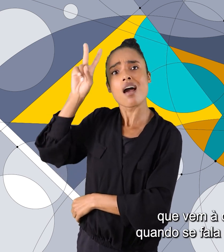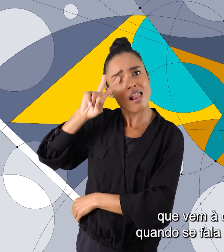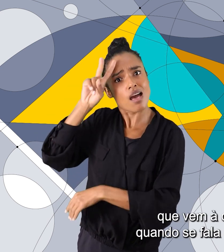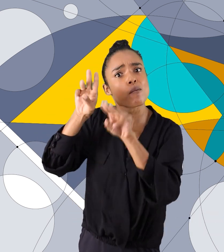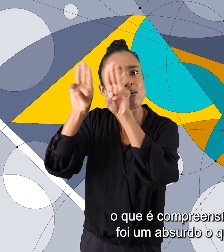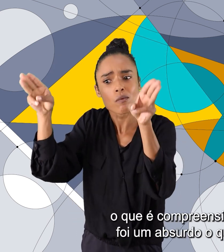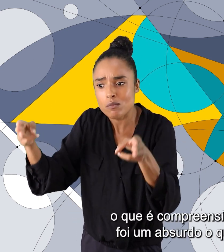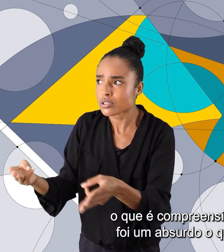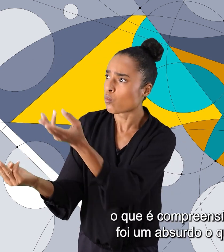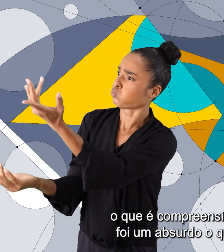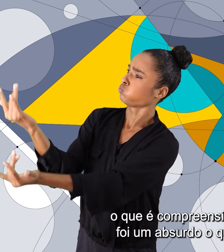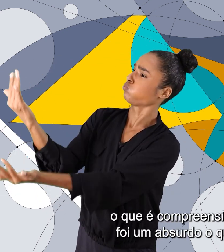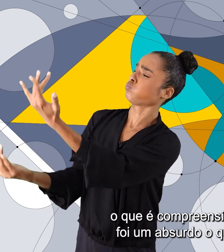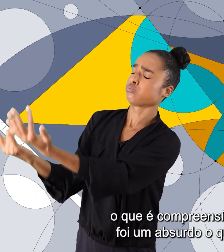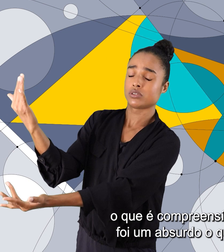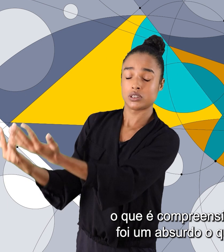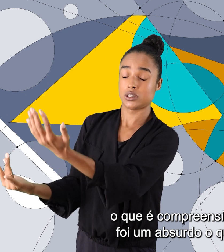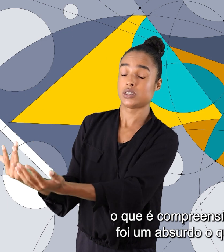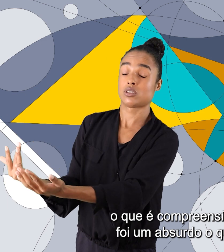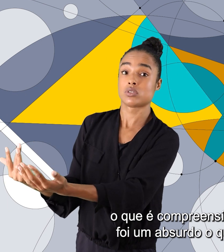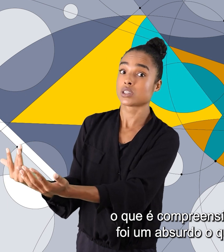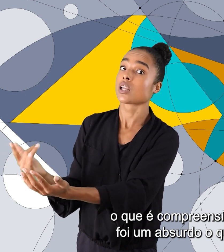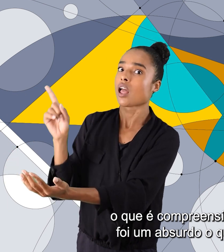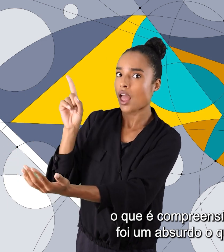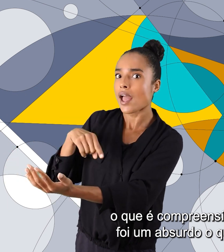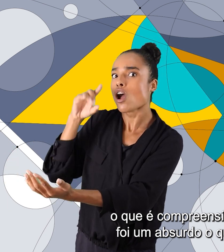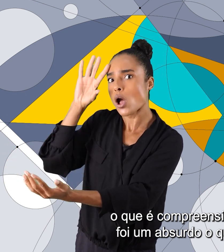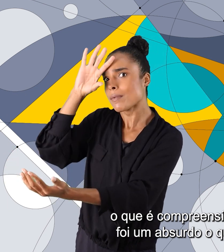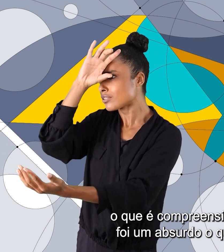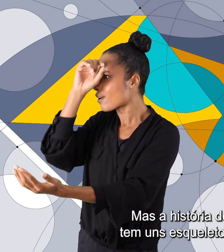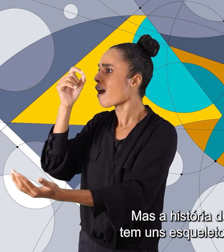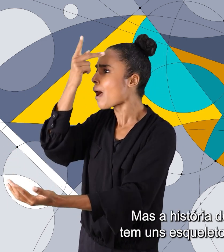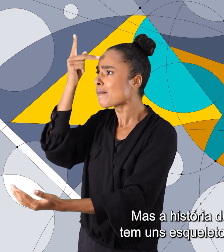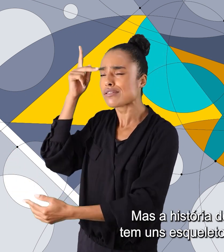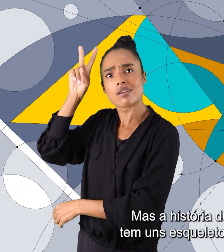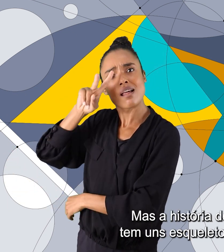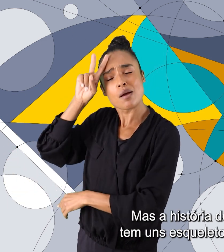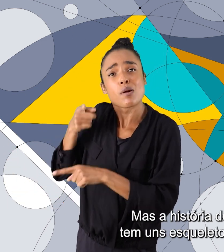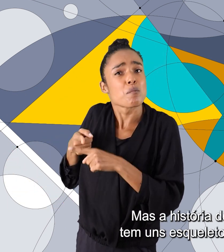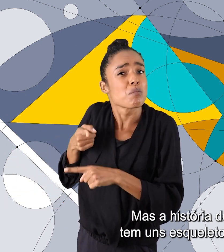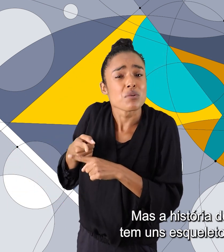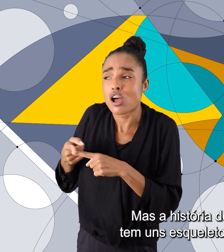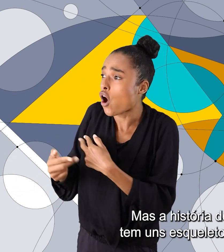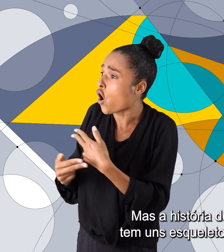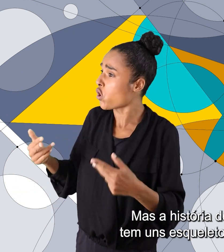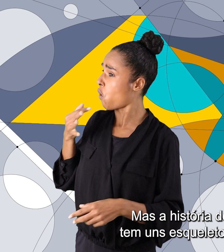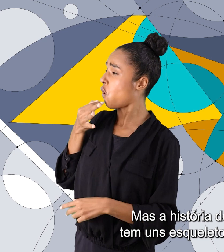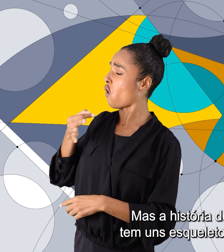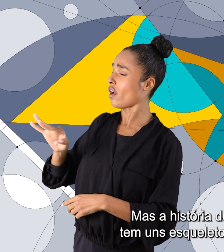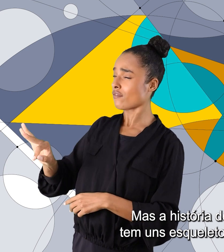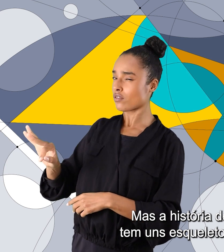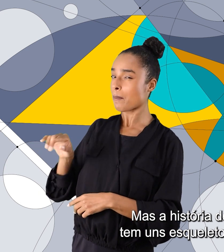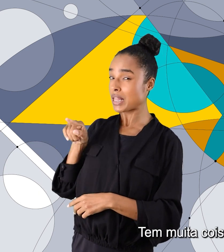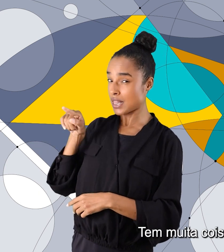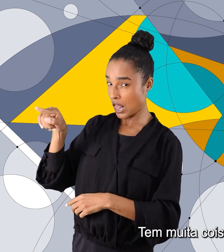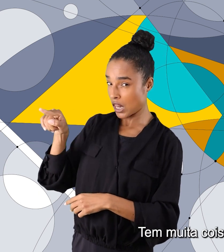museu. O que é compreensível, até porque foi um absurdo o que aconteceu. Mas a história desse prédio tem uns esqueletos no